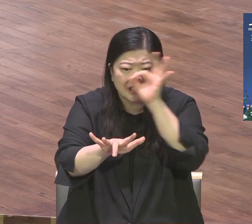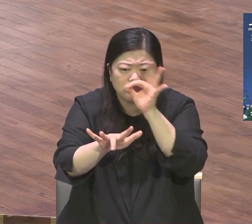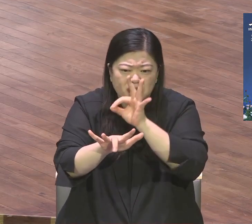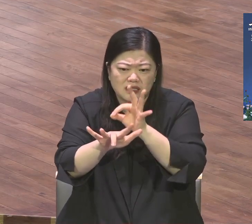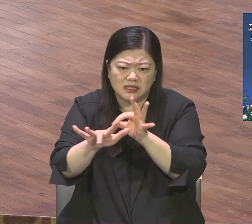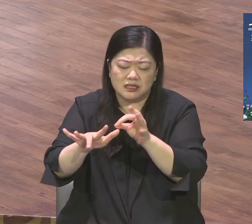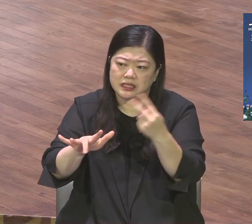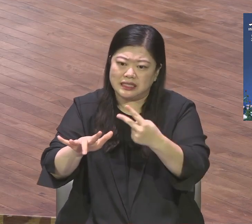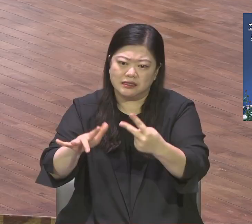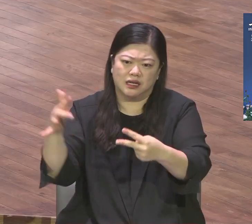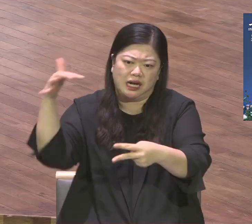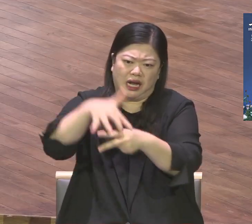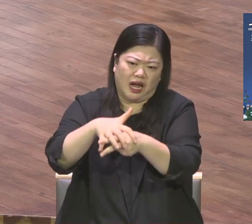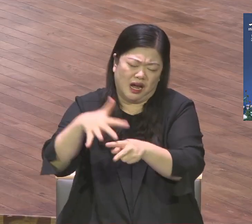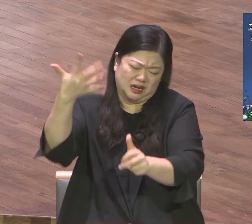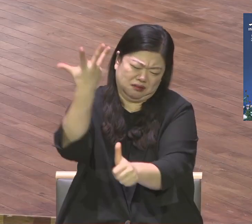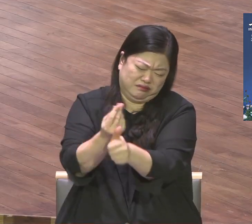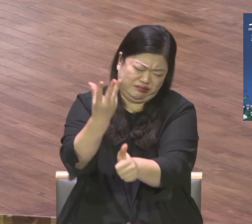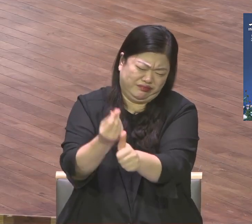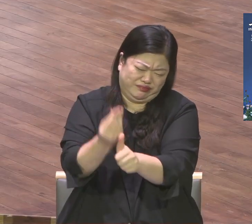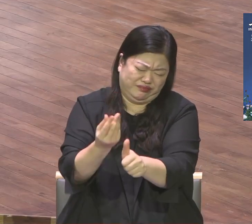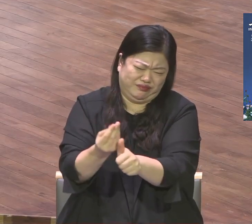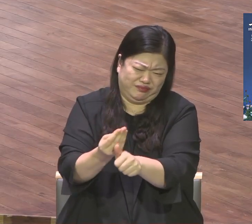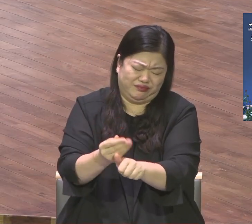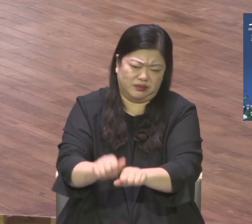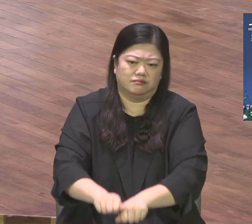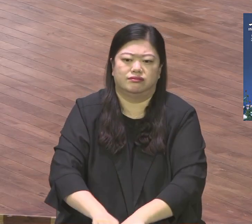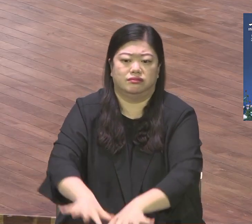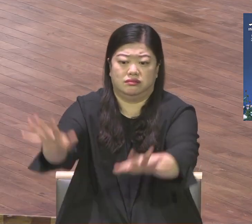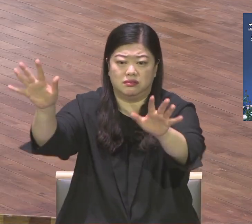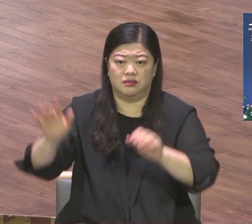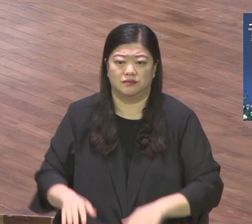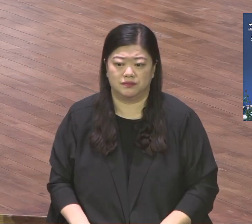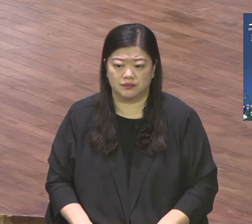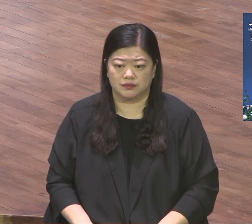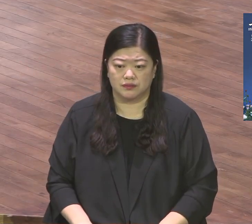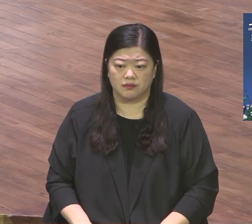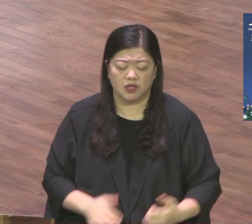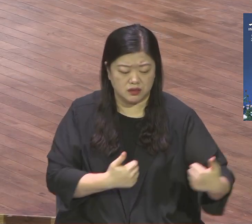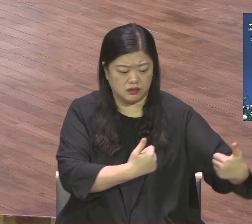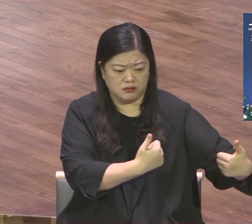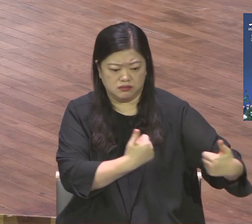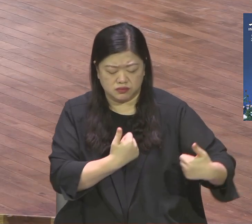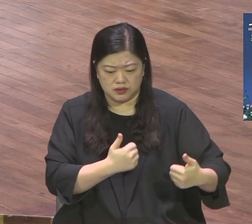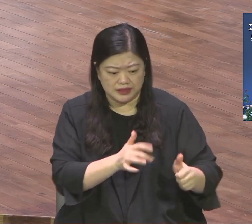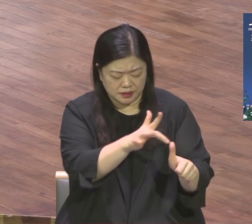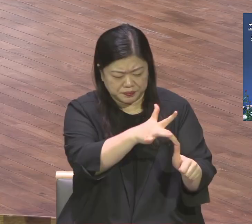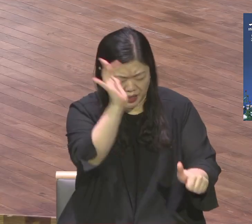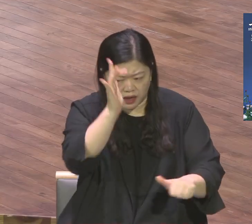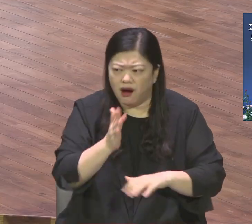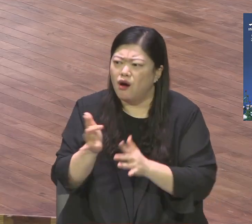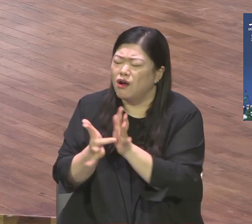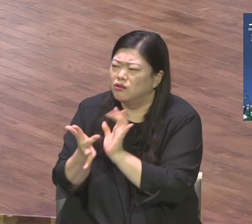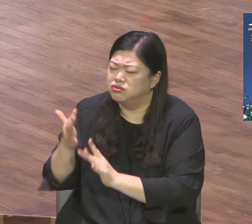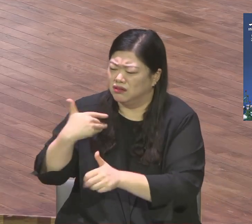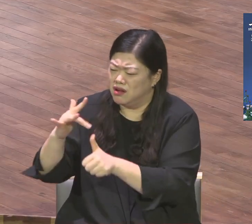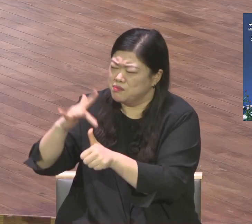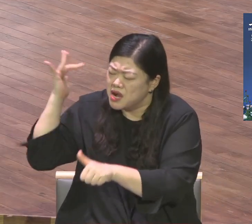그러니까 예수님 따라오지 마 오지 마. 너 집에 돌아가서 너 나한 거 보여줘. 그랬더니 이 친구가